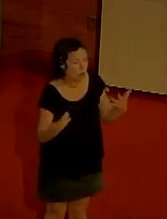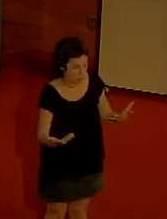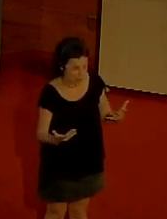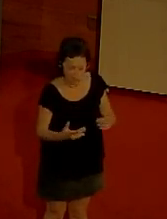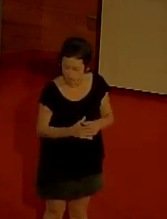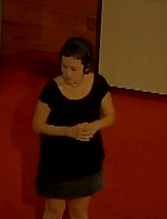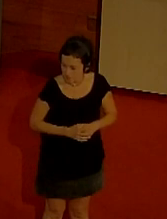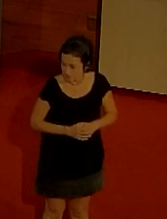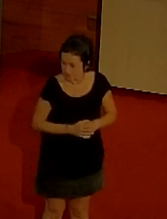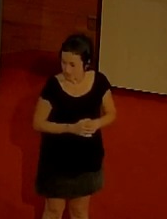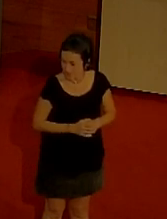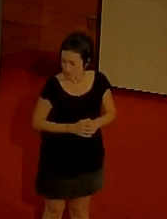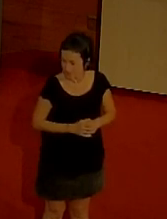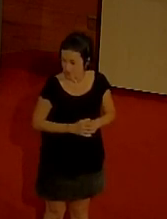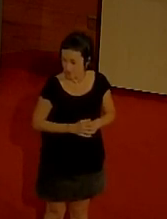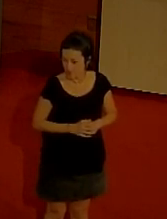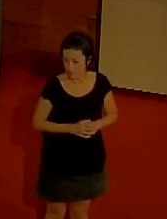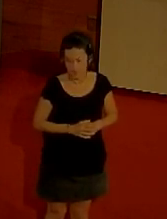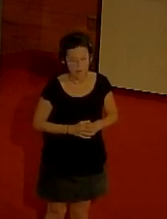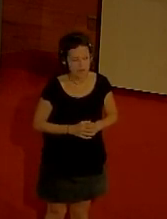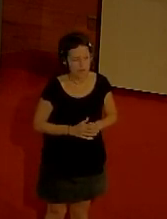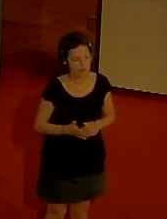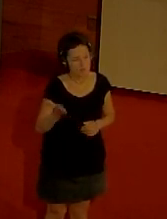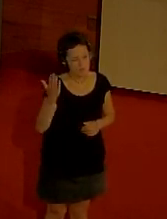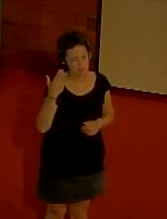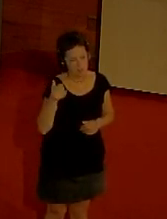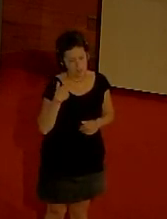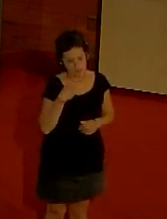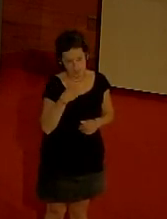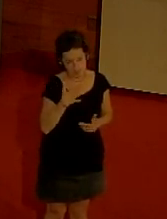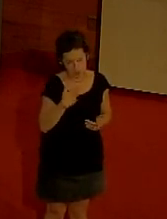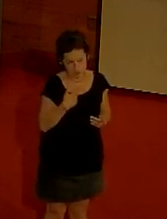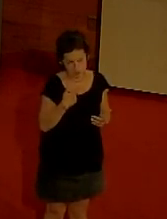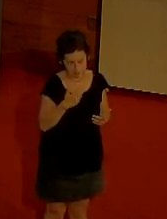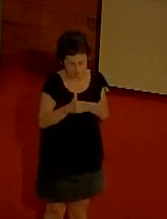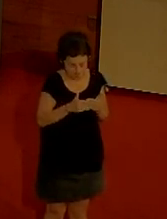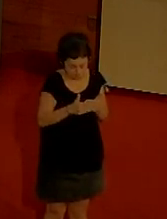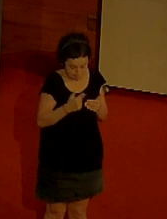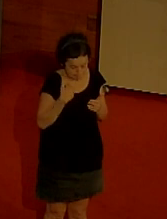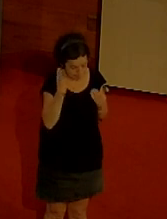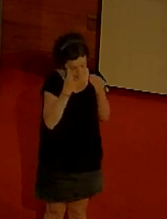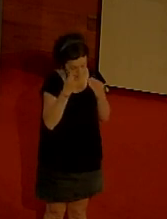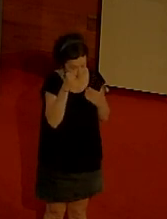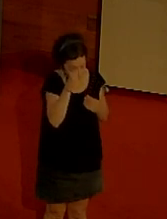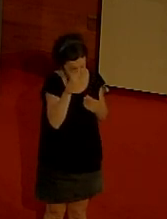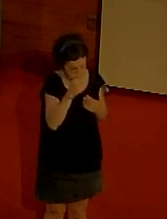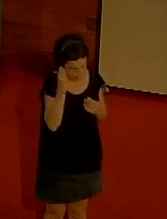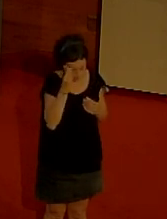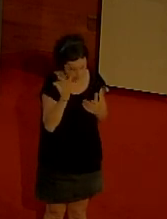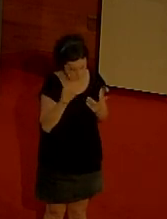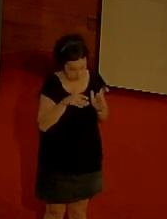futuro. Y yo desde luego, bueno, como os decía antes, soy muy pesimista en el corto plazo. Creo que nos vamos a la mierda lentamente,